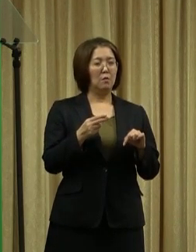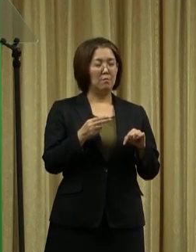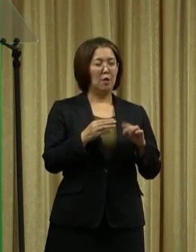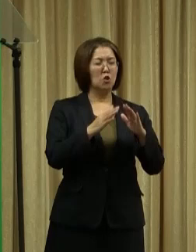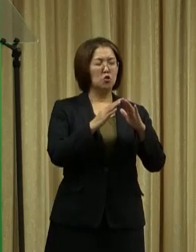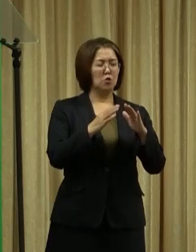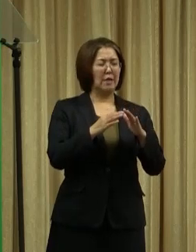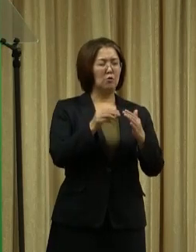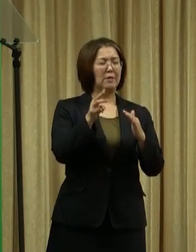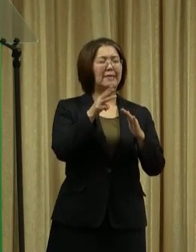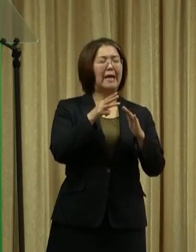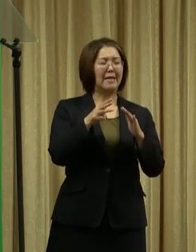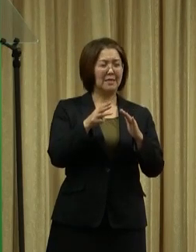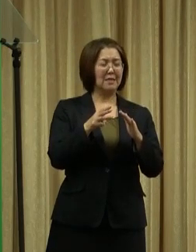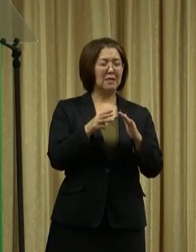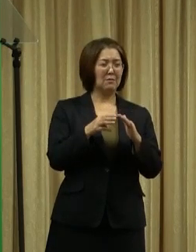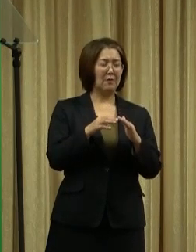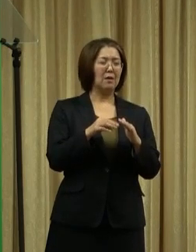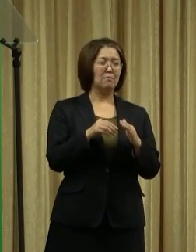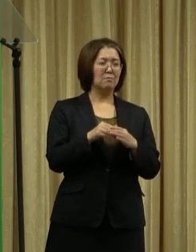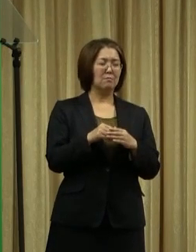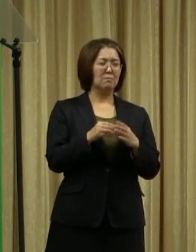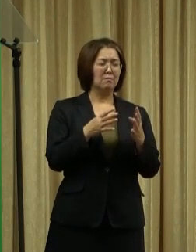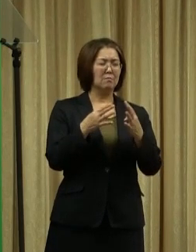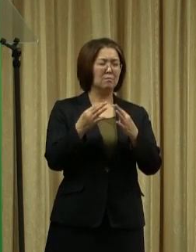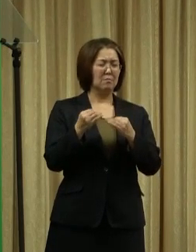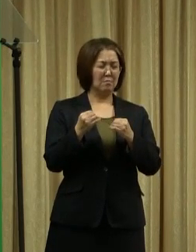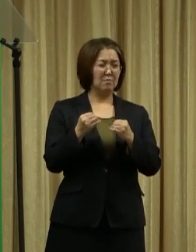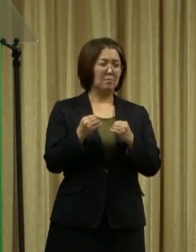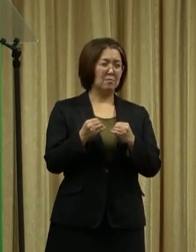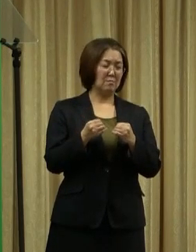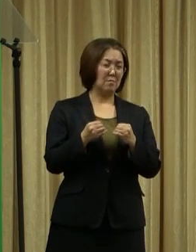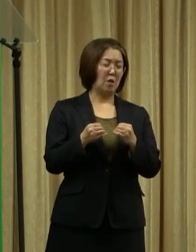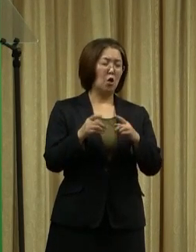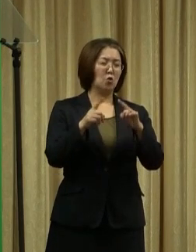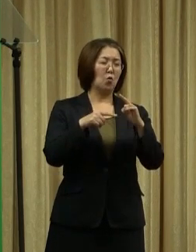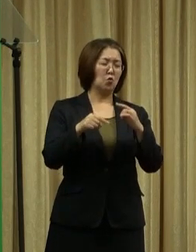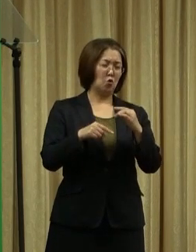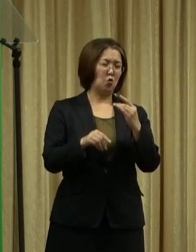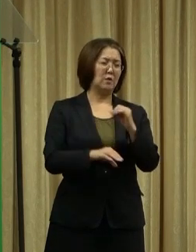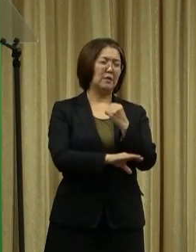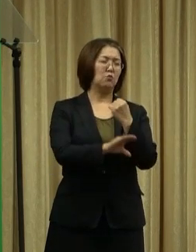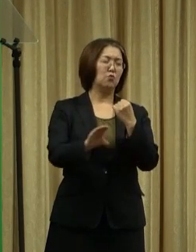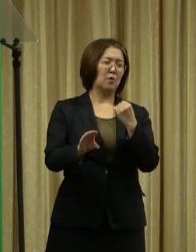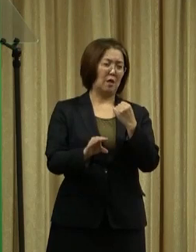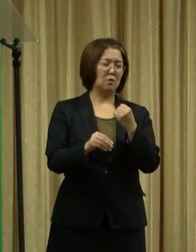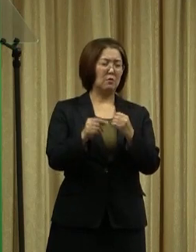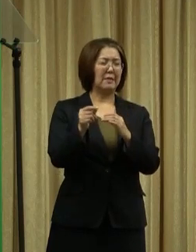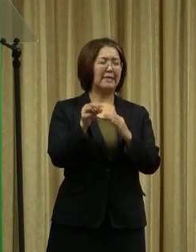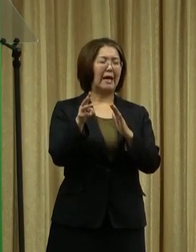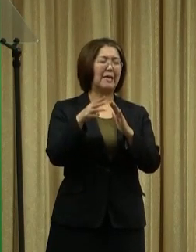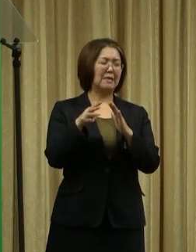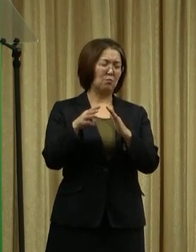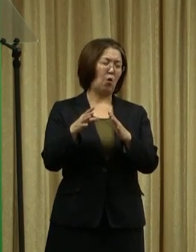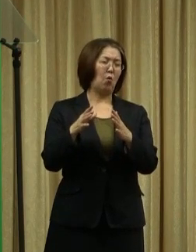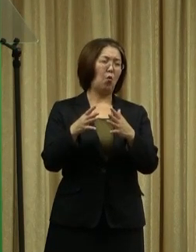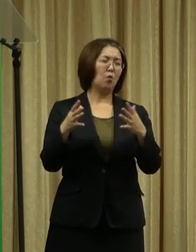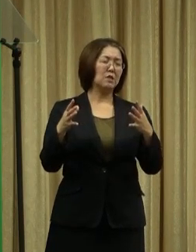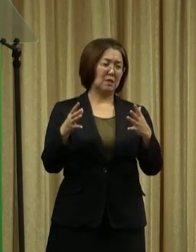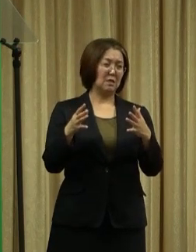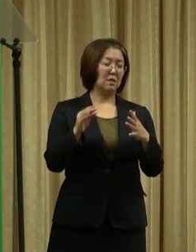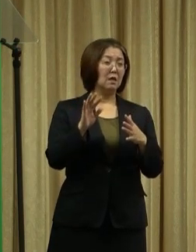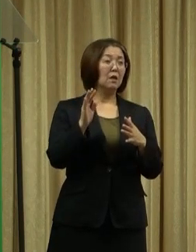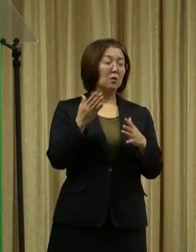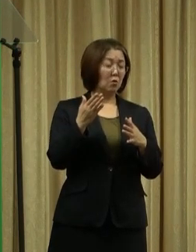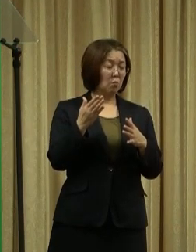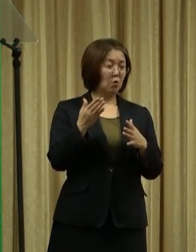戸を超えるなど、それから公共インフラ、農業動物関係の本当に大きな被害が出ておりますが、まあ、それはさりなが